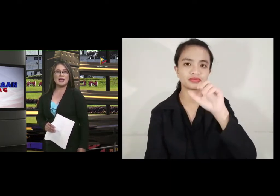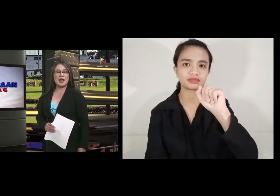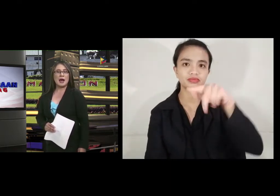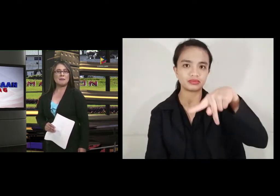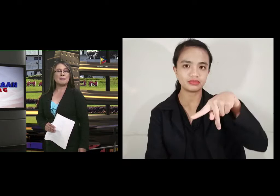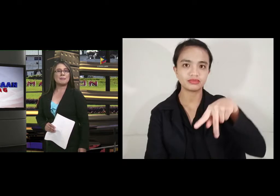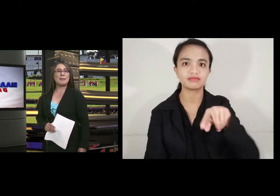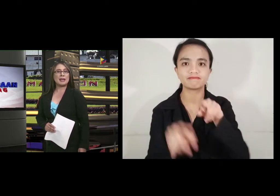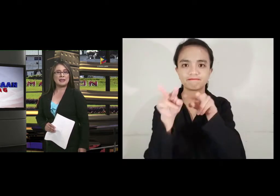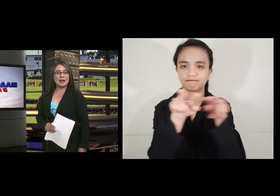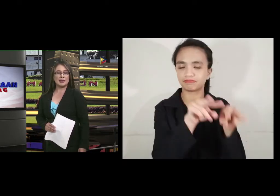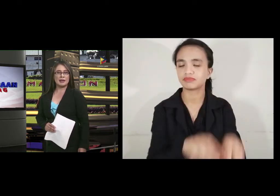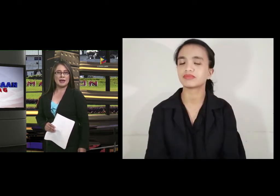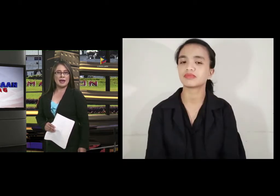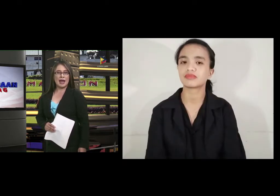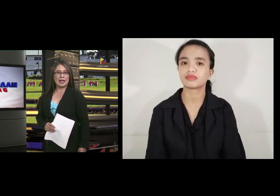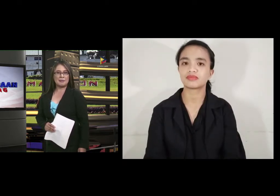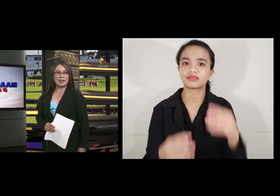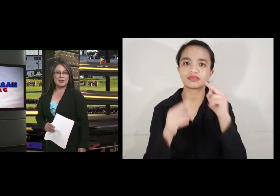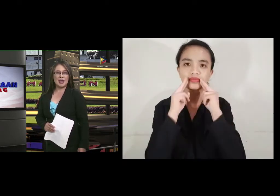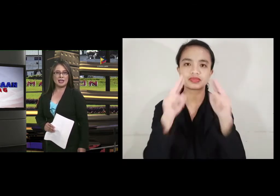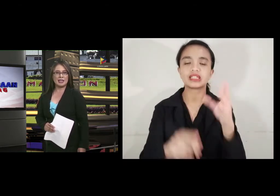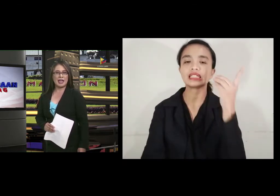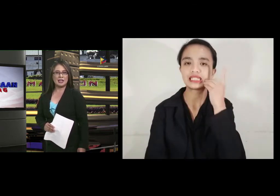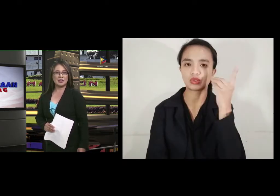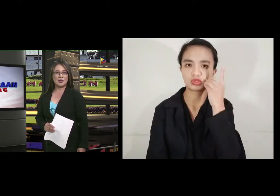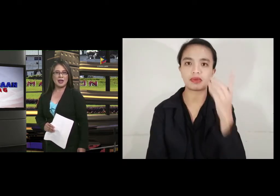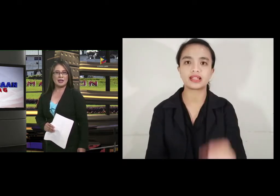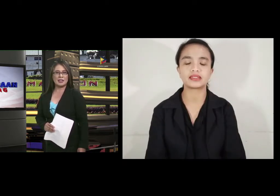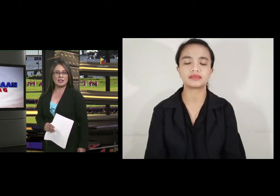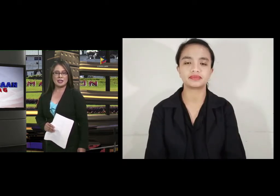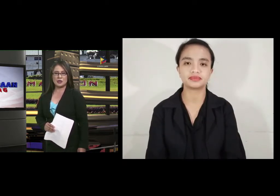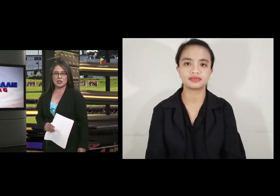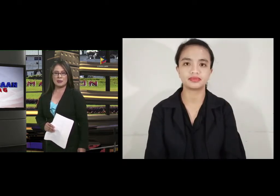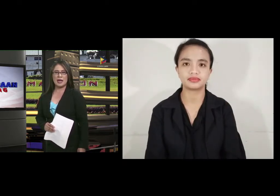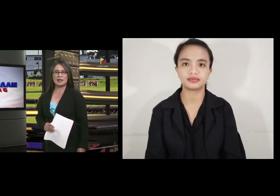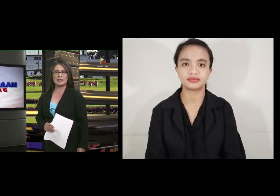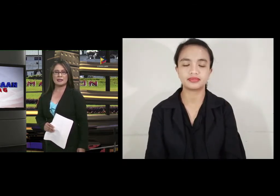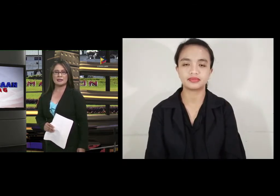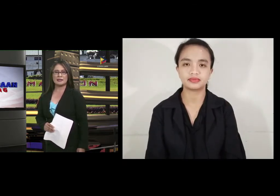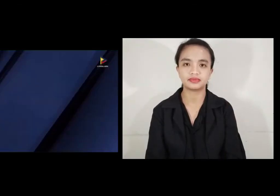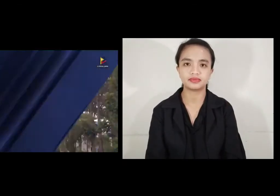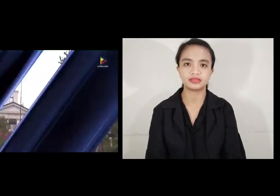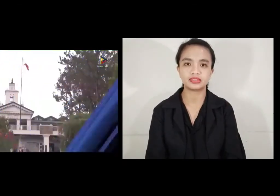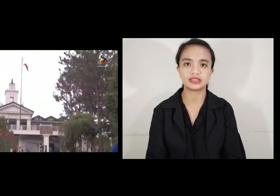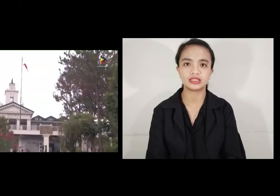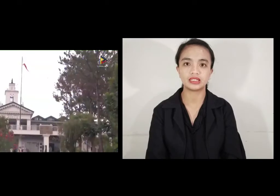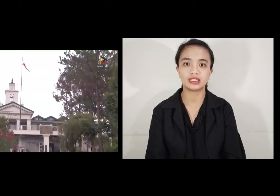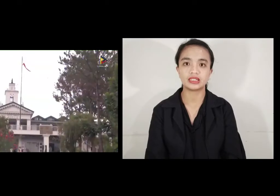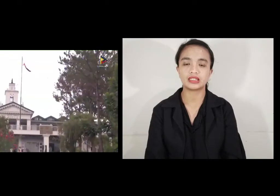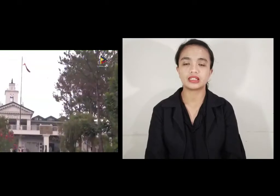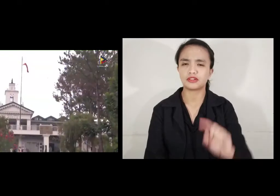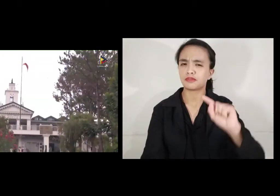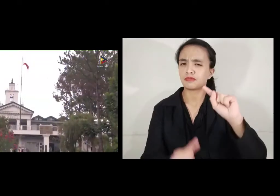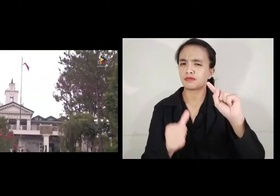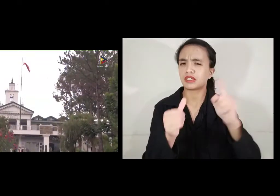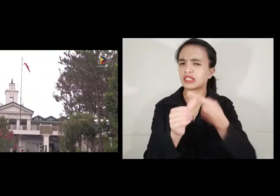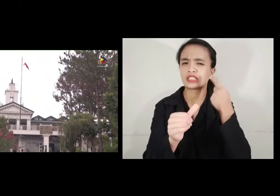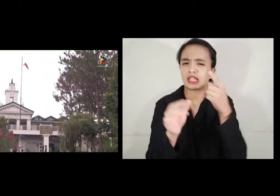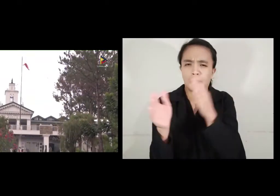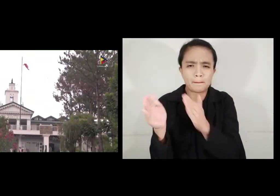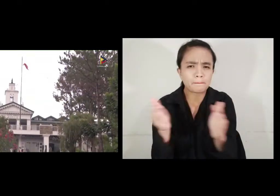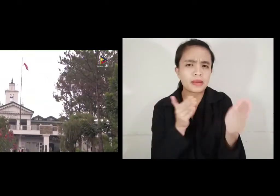iti syudad mapapapartak. Agi padamag ni Daniel Grace de Guzman. Nupay umunan